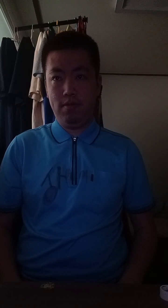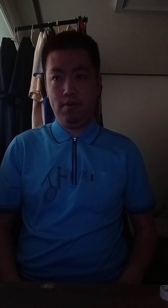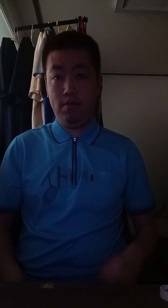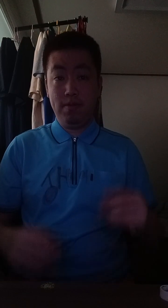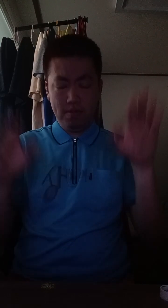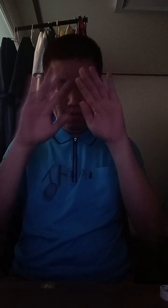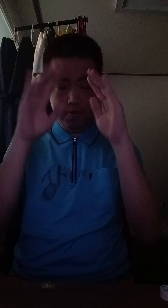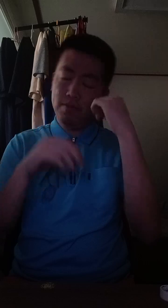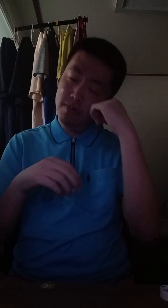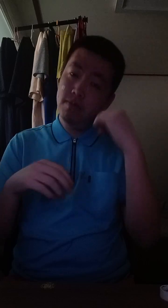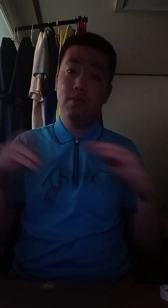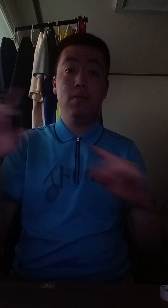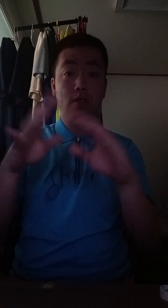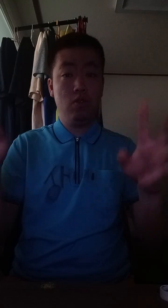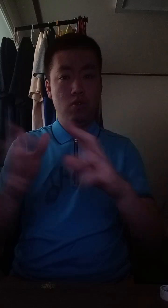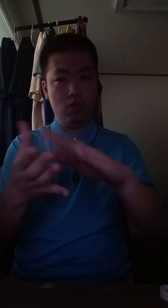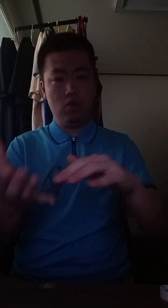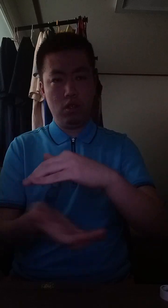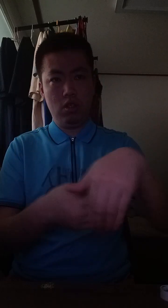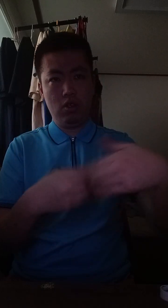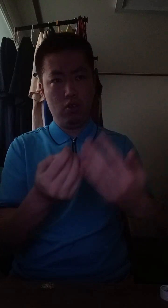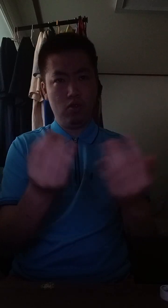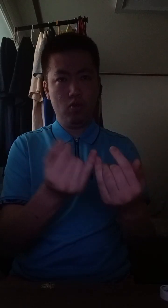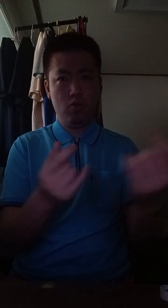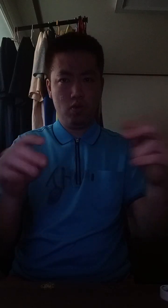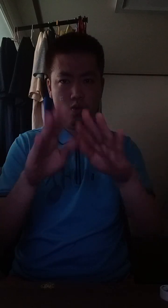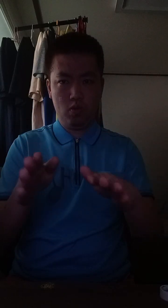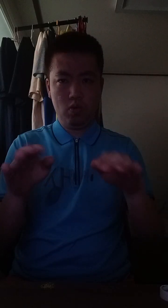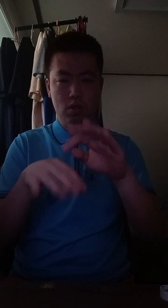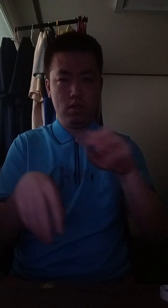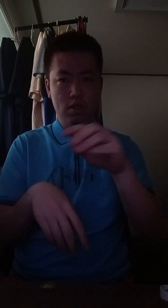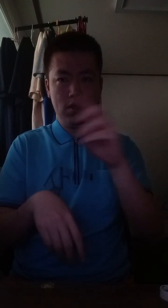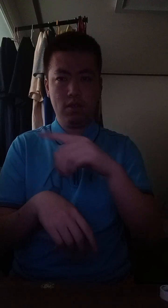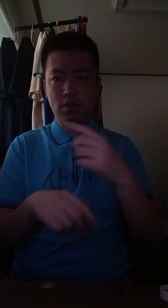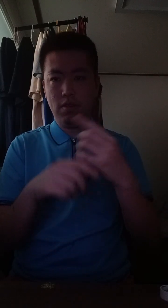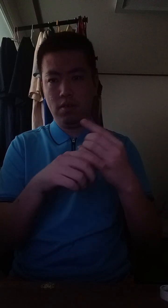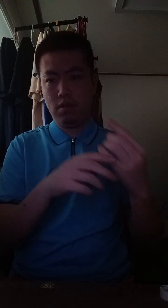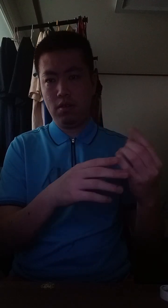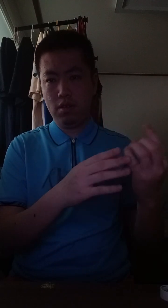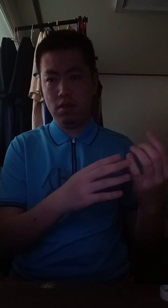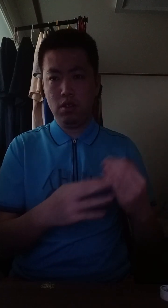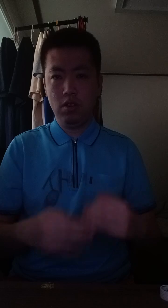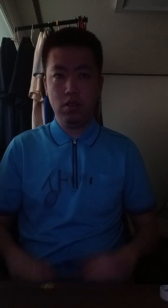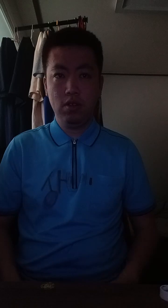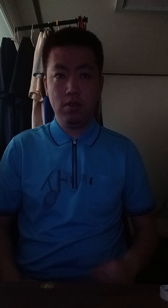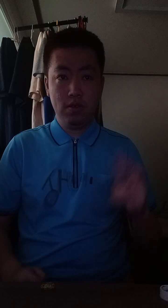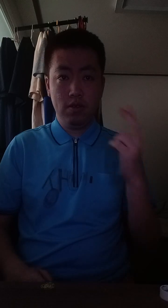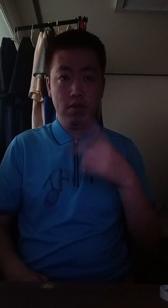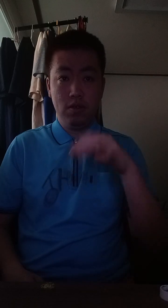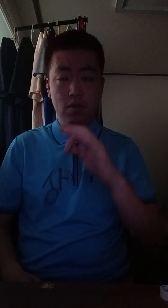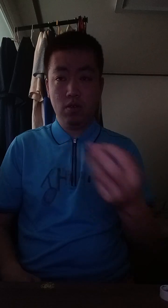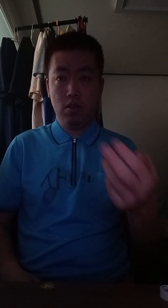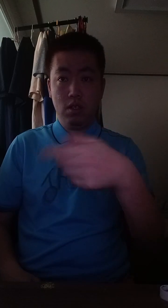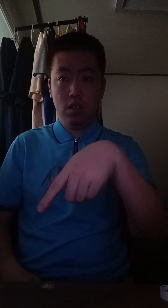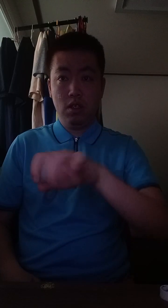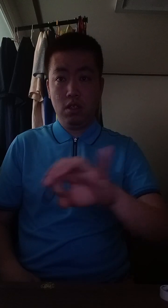캄캄한 새벽, 한 남성이 서울 수서역 근처에 차를 세우고 어디론가 사라집니다. 2시간쯤 지나 돌아온 이 남성은 다시